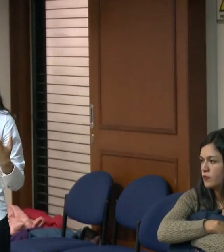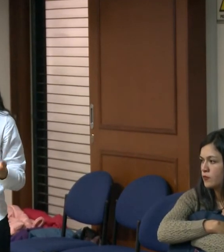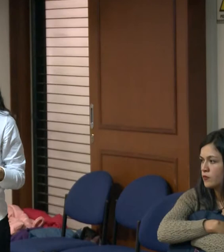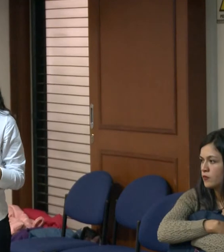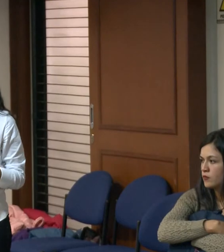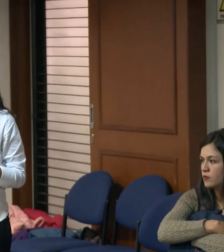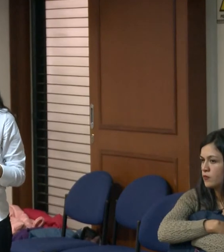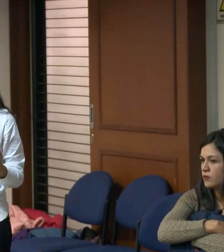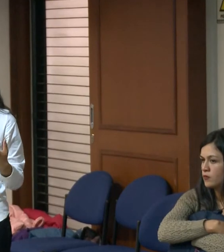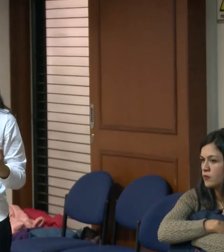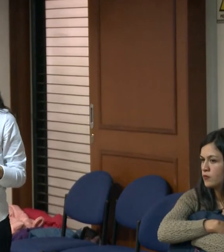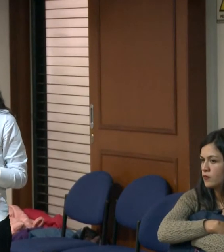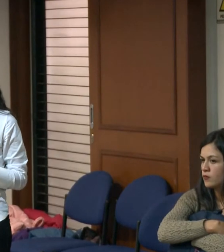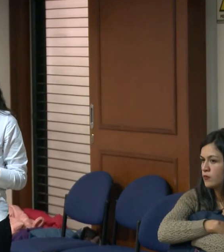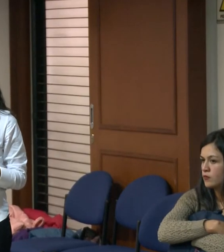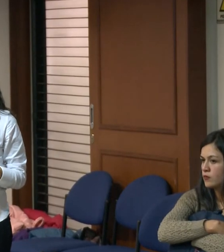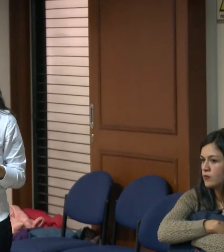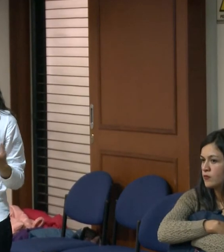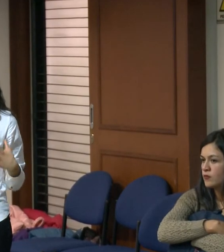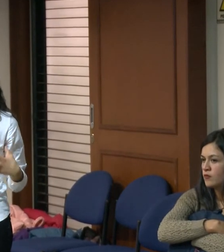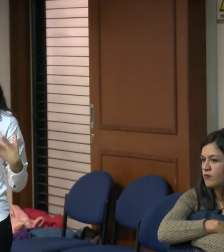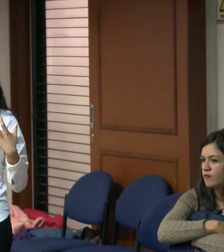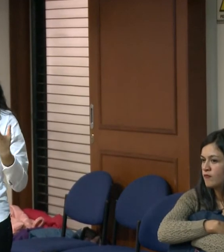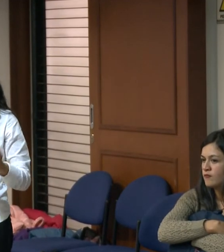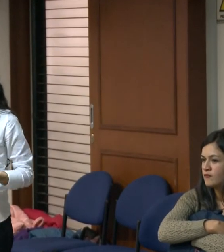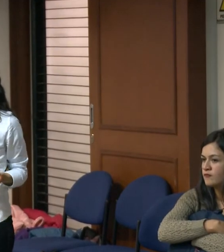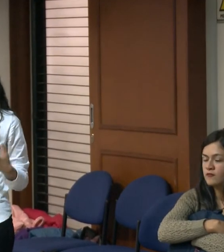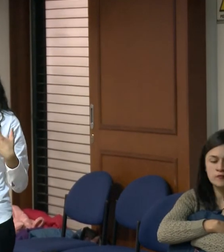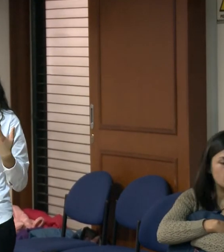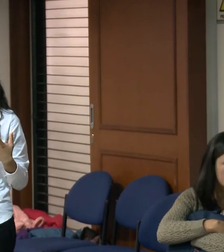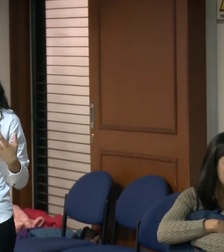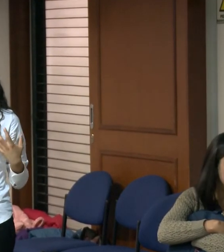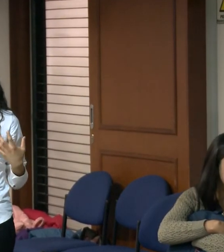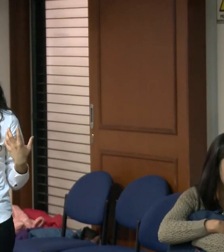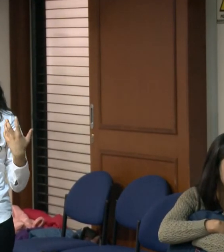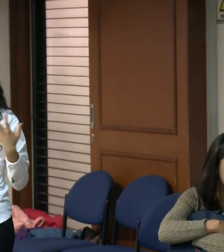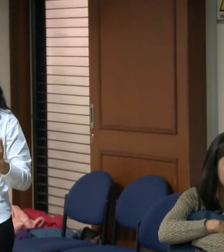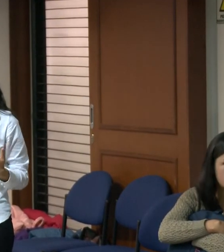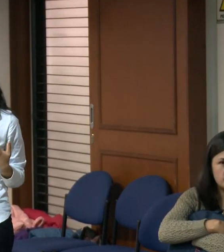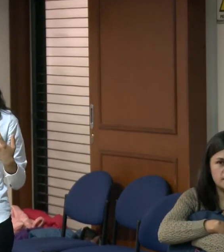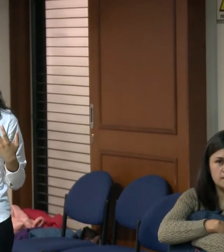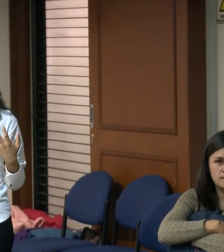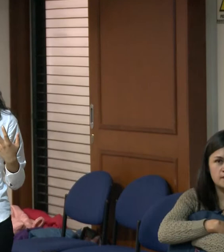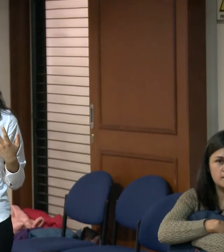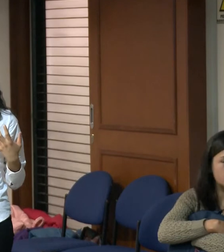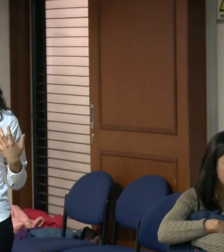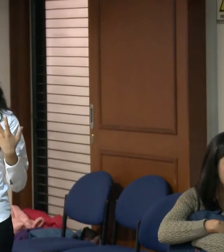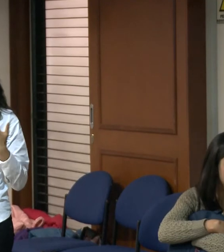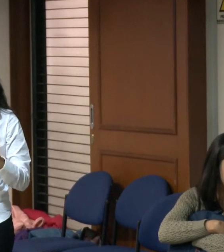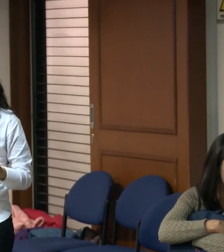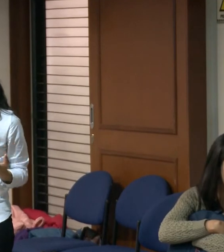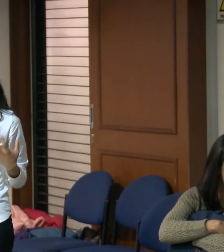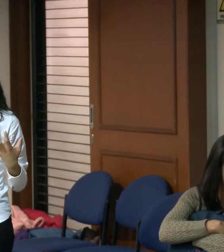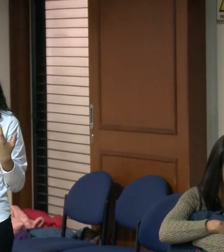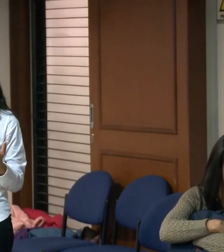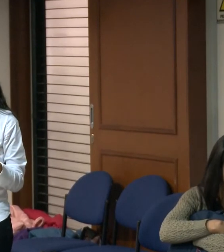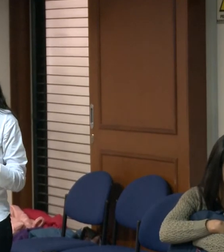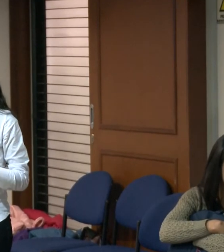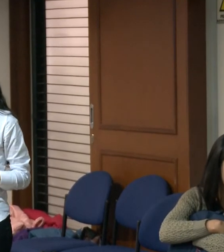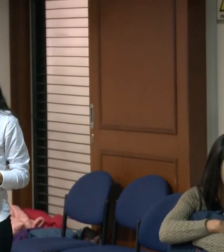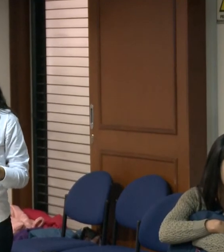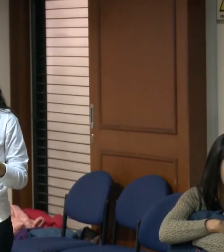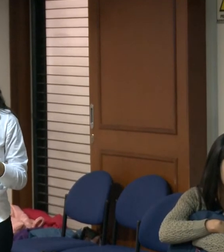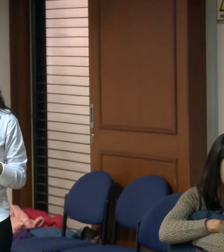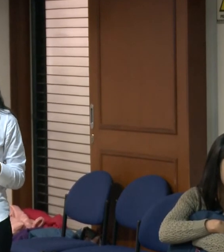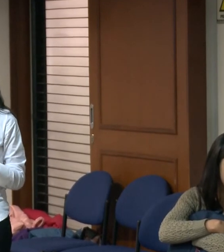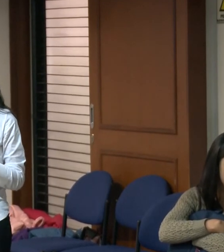las posibilidades que tenían las personas con discapacidad, sus habilidades, sus diferentes formas de expresión, de comunicación, de percibir la